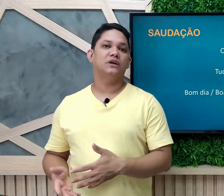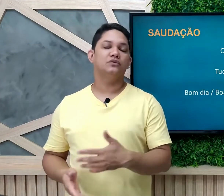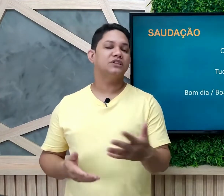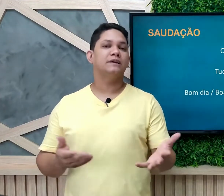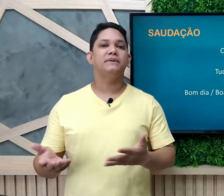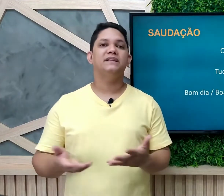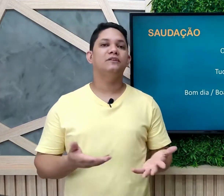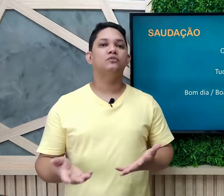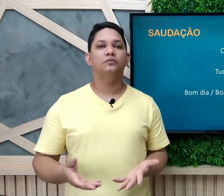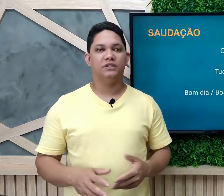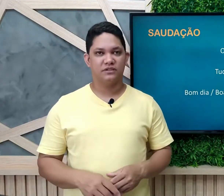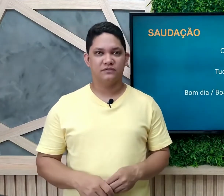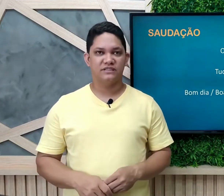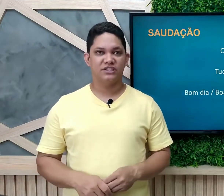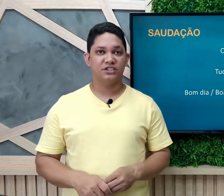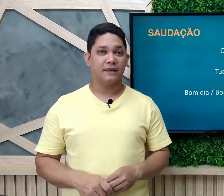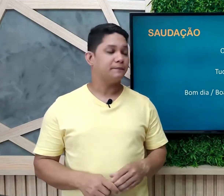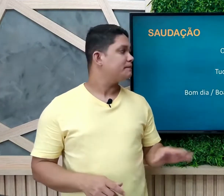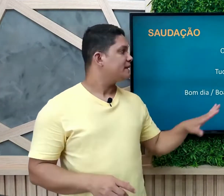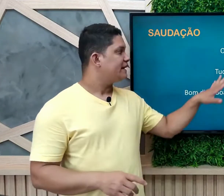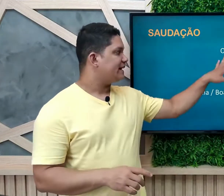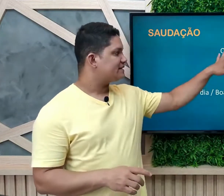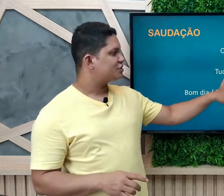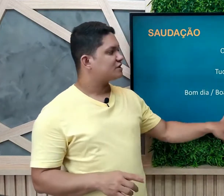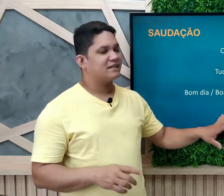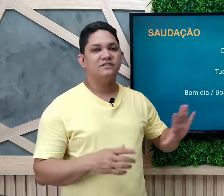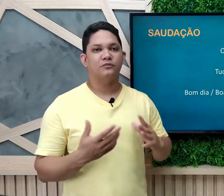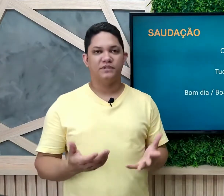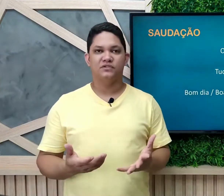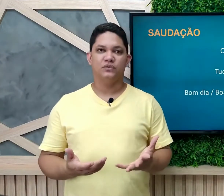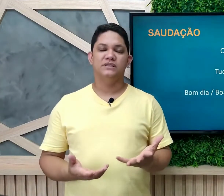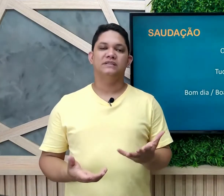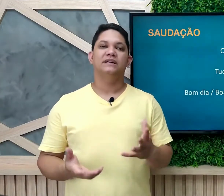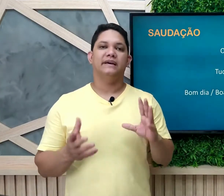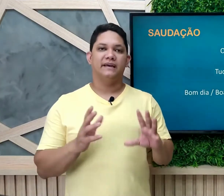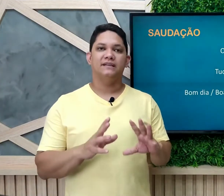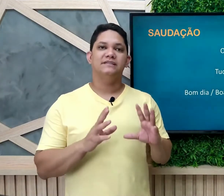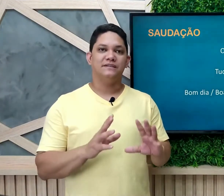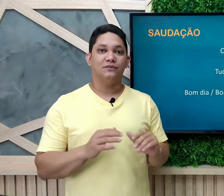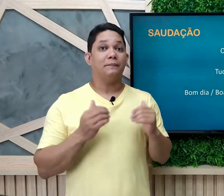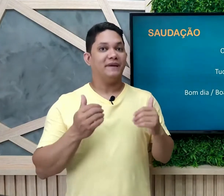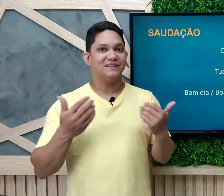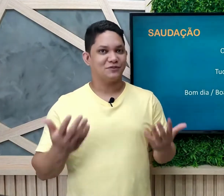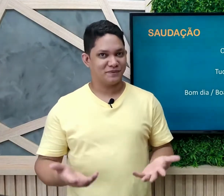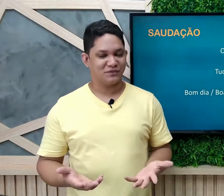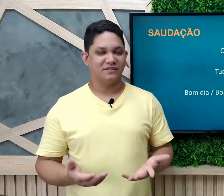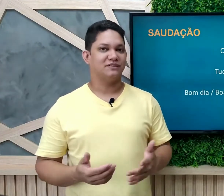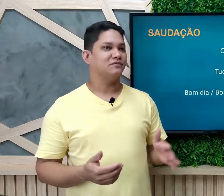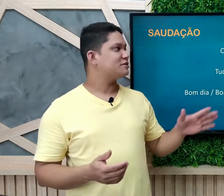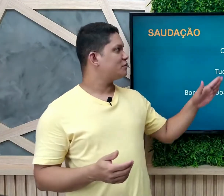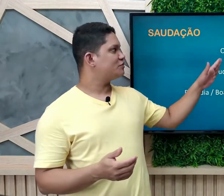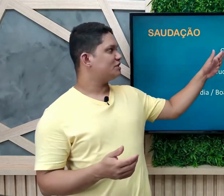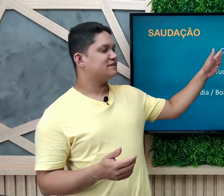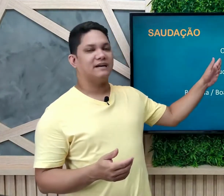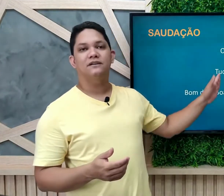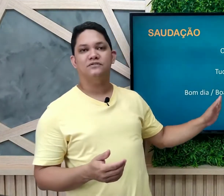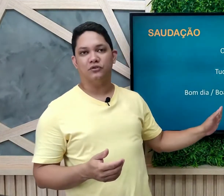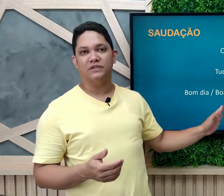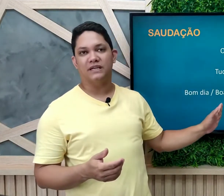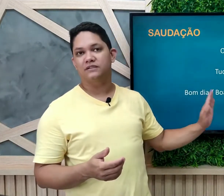boa noite, a depender do momento em que você está. Essas 3 opções, elas são apenas opções. Então você pode utilizar só uma delas,